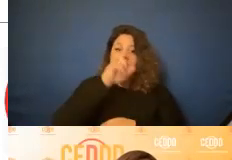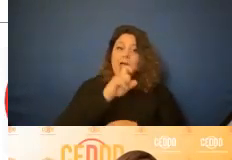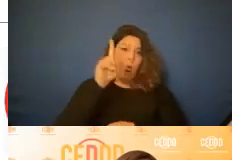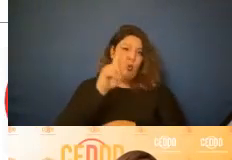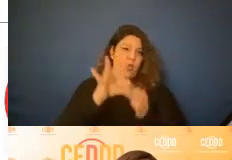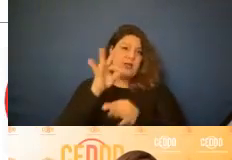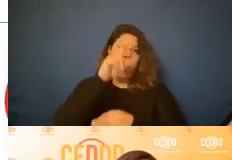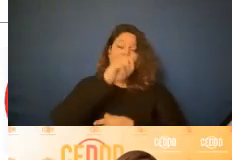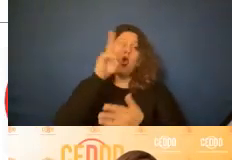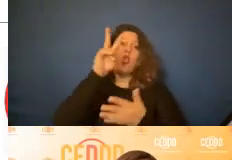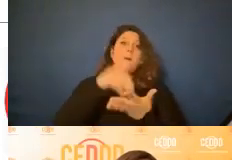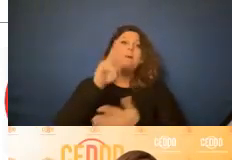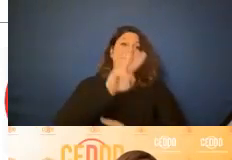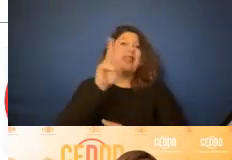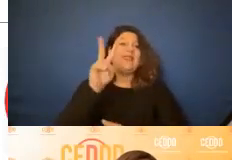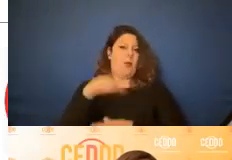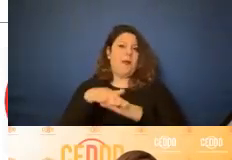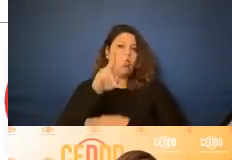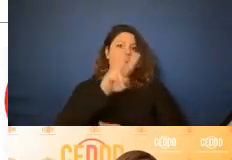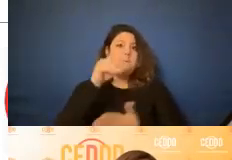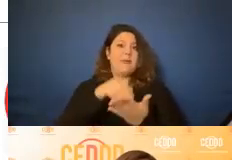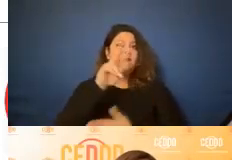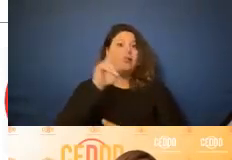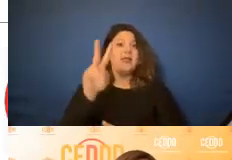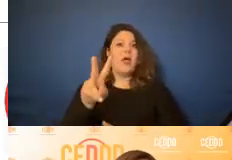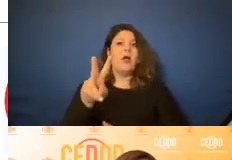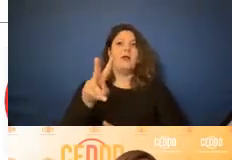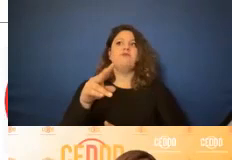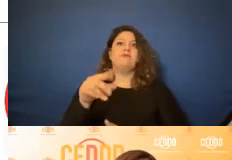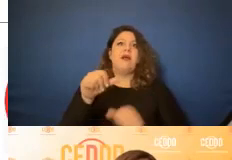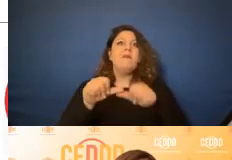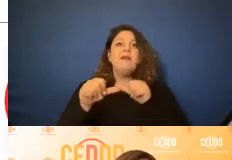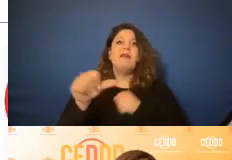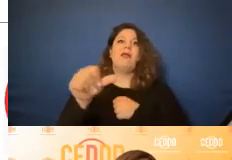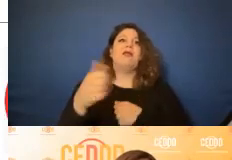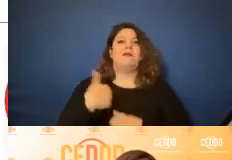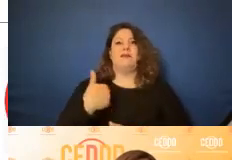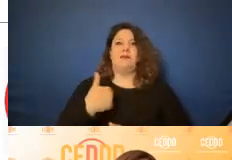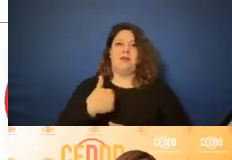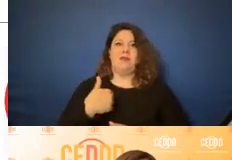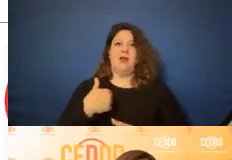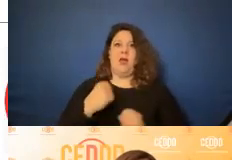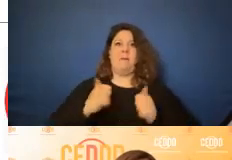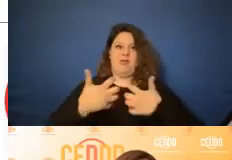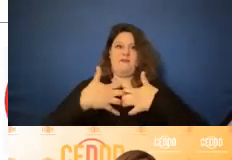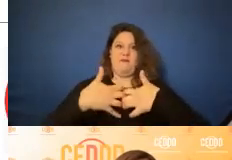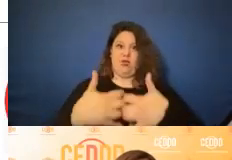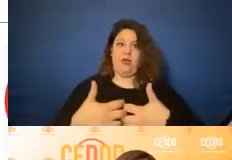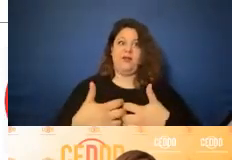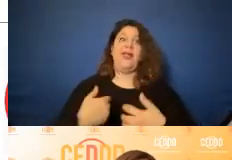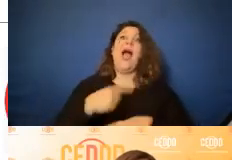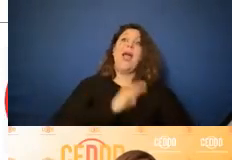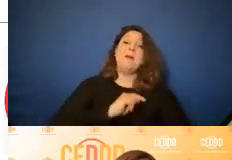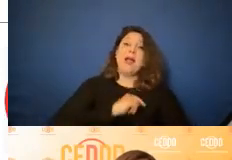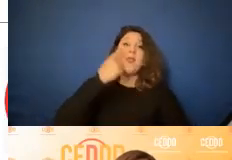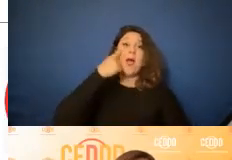de 2022. Se está a la espera de que durante este último trimestre de curso salga ya más información sobre el